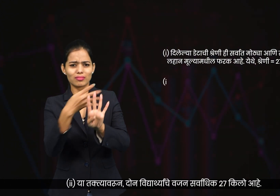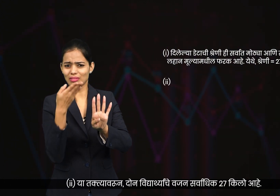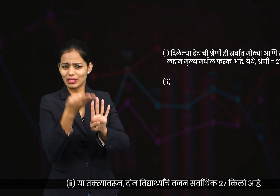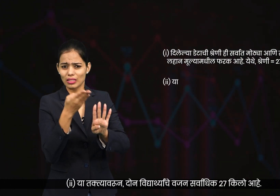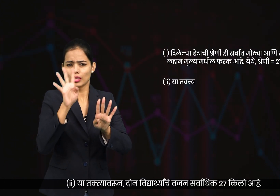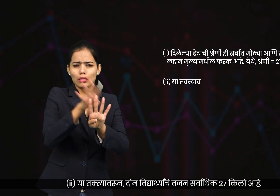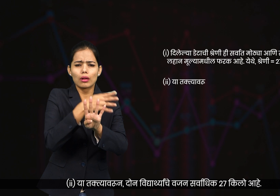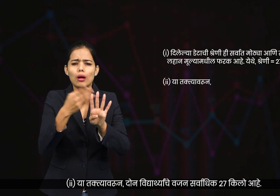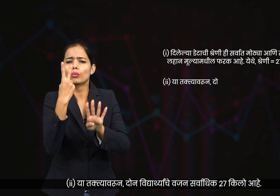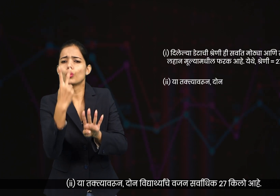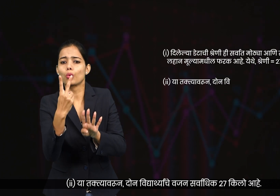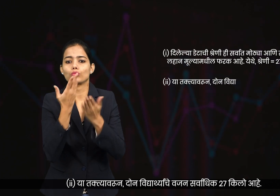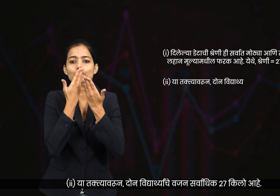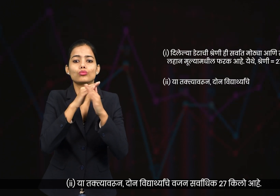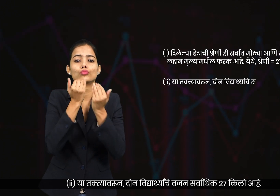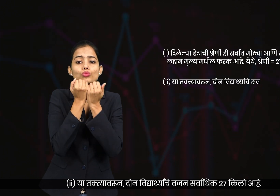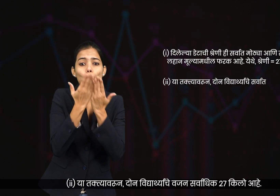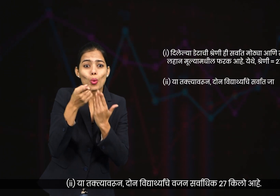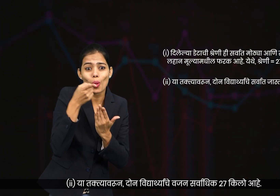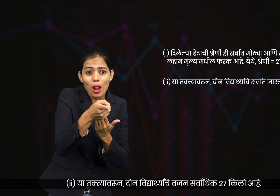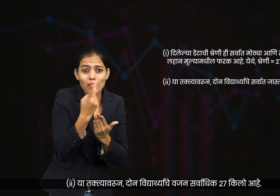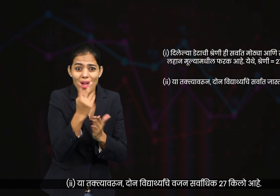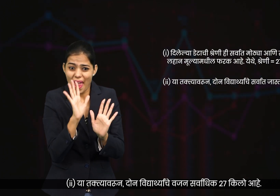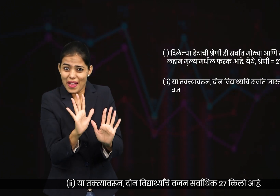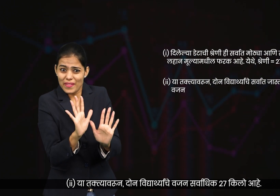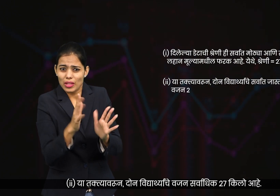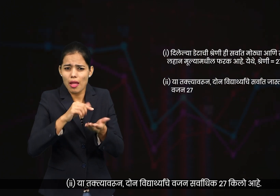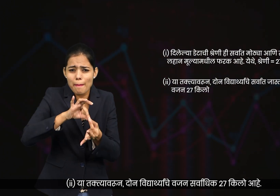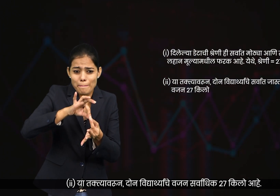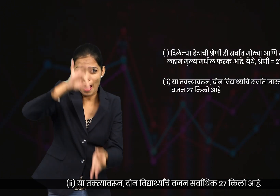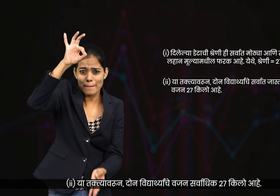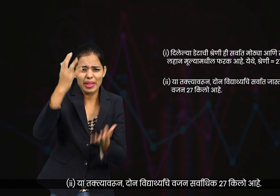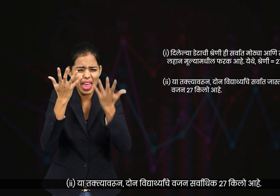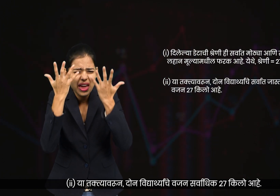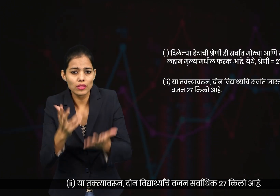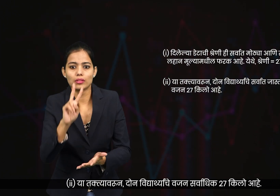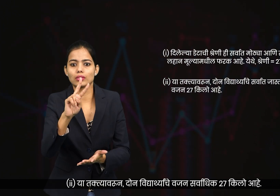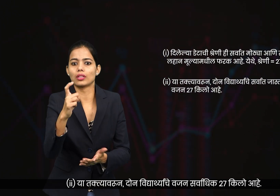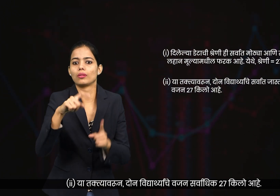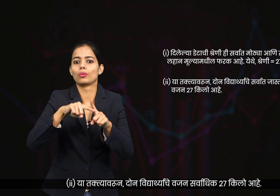2. या तक्त्यावरून 2 विद्यार्थ्यांचे वजन सर्वाधिक 27 किलो आहे.